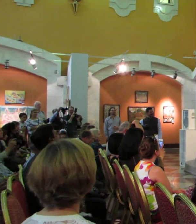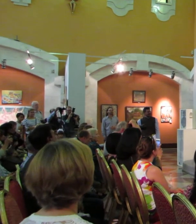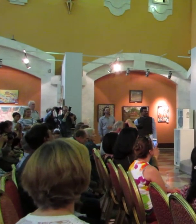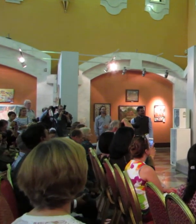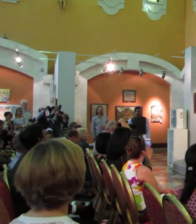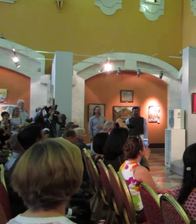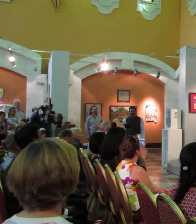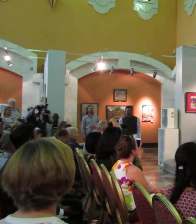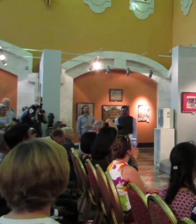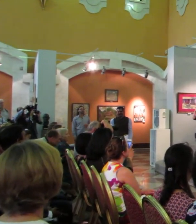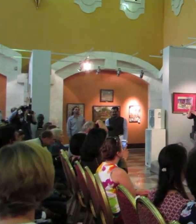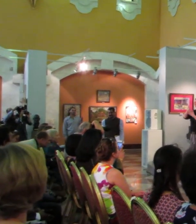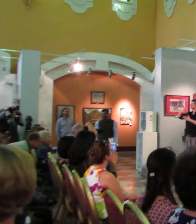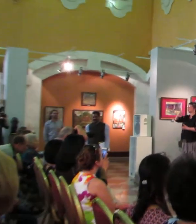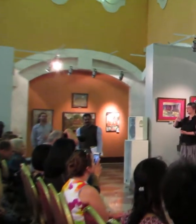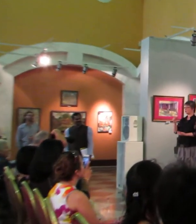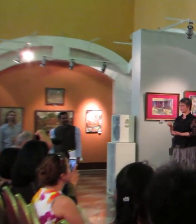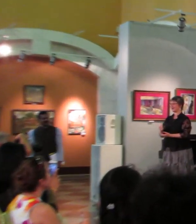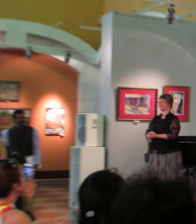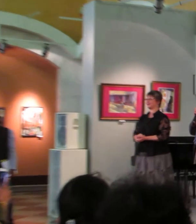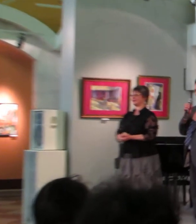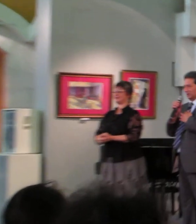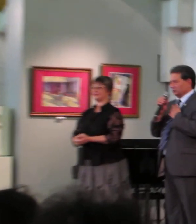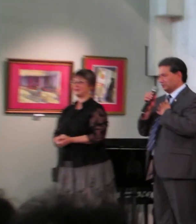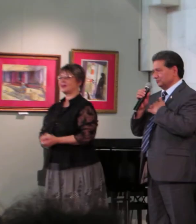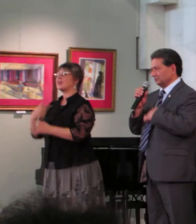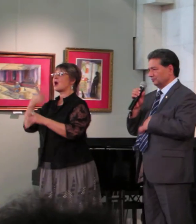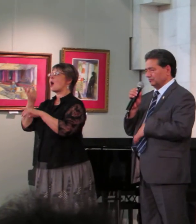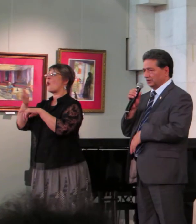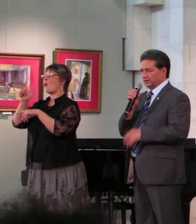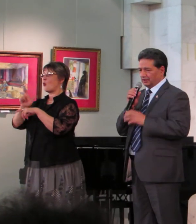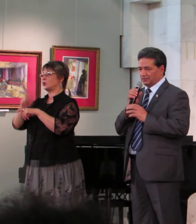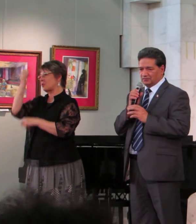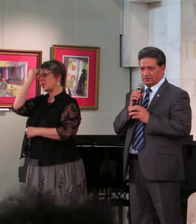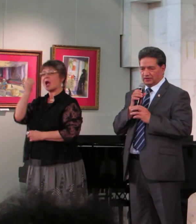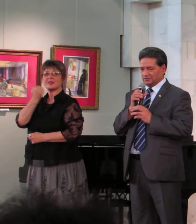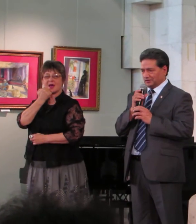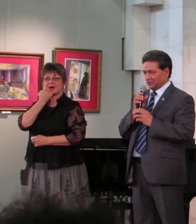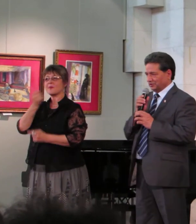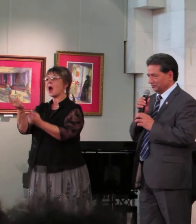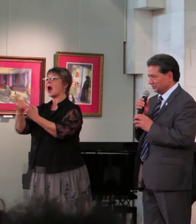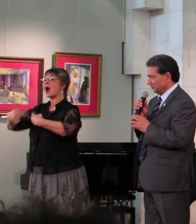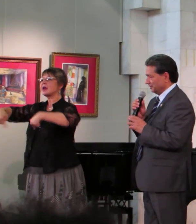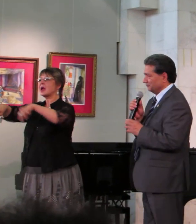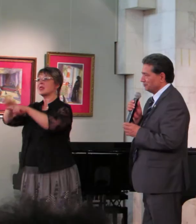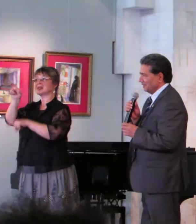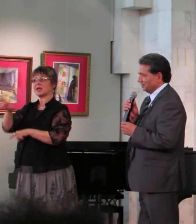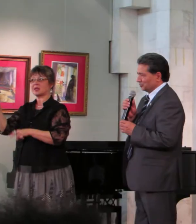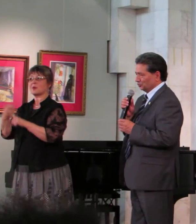Добрый вечер, дорогие друзья. Я очень благодарен организаторам этой